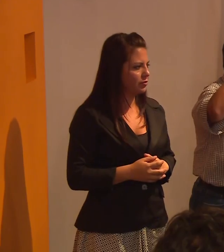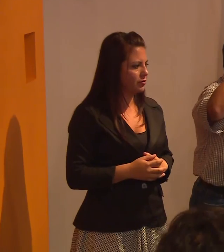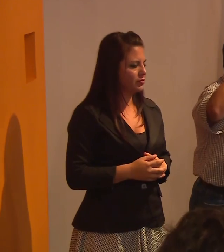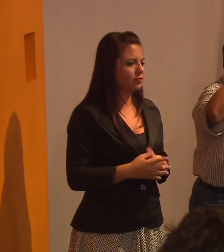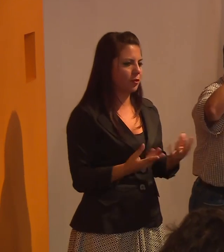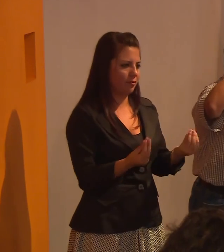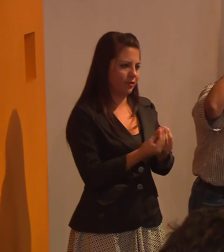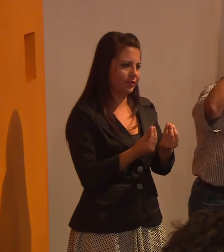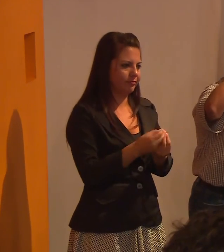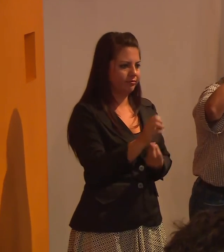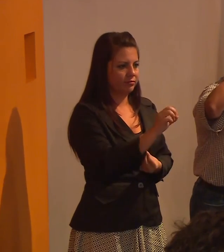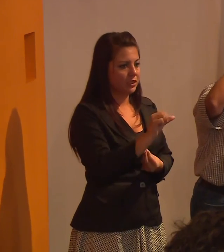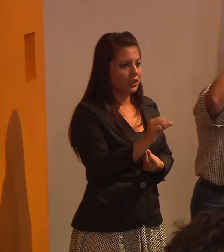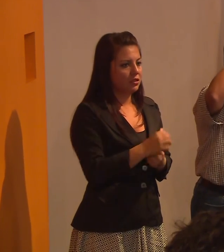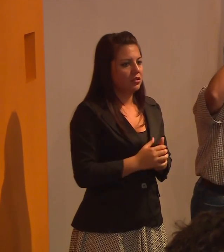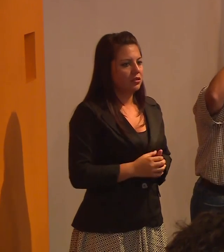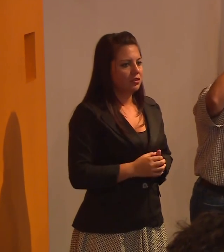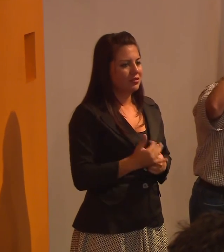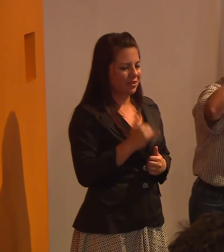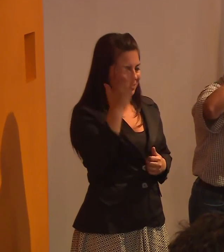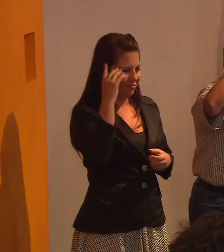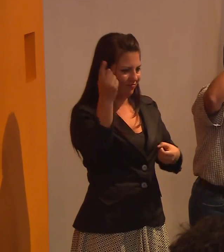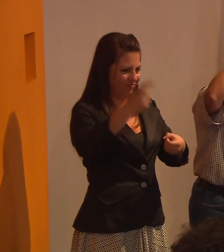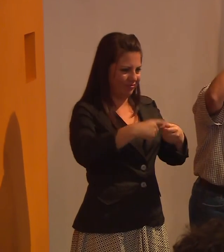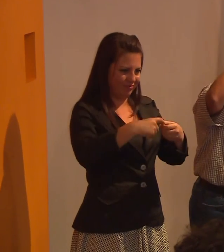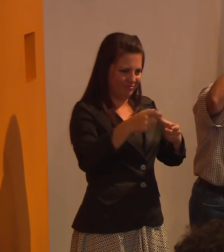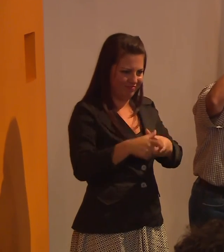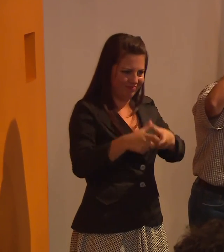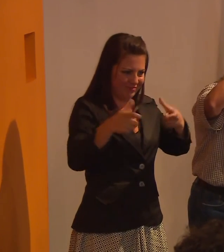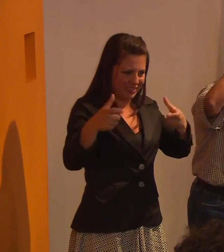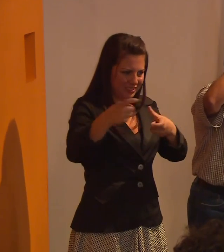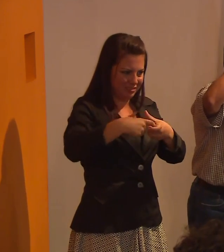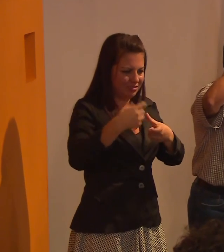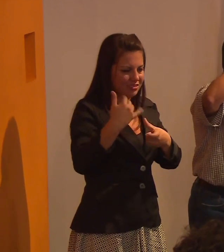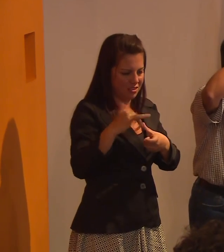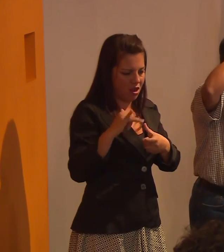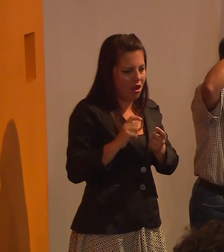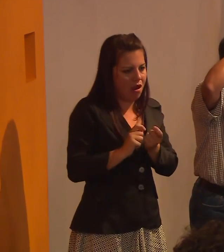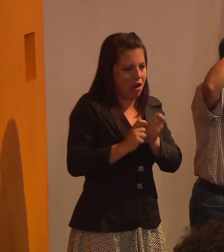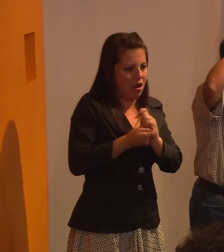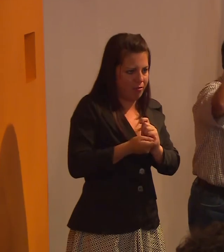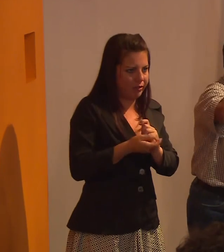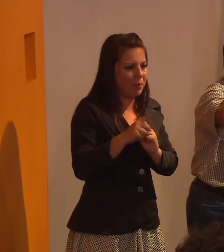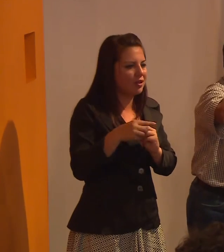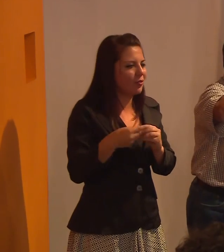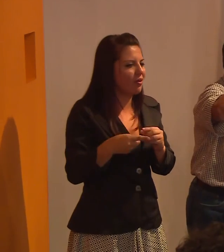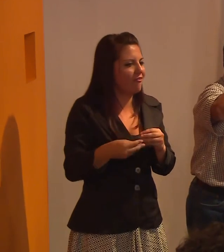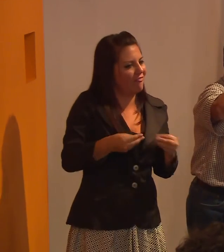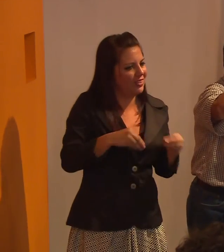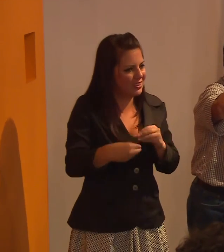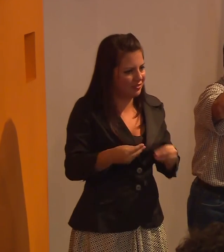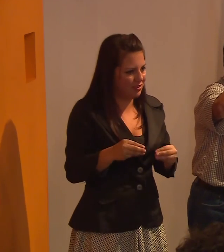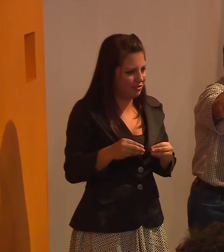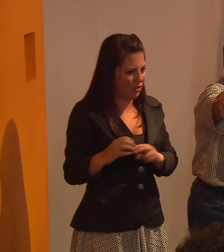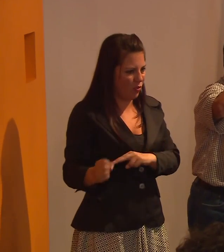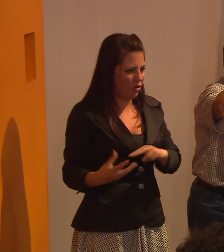de la cobertura se hizo una cosa de reforma de flexibilización educativa por la puerta de